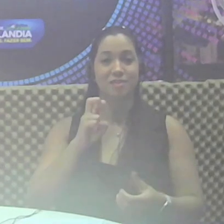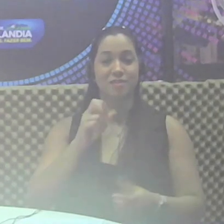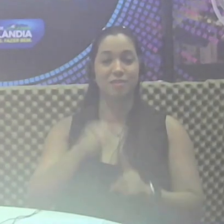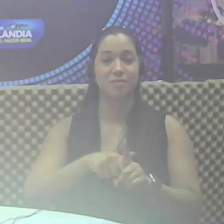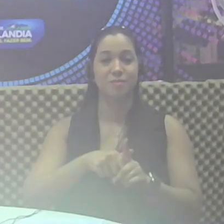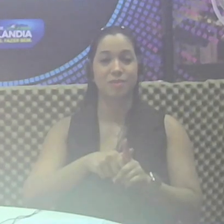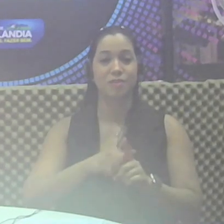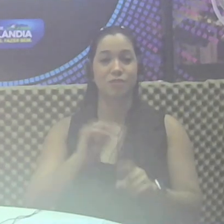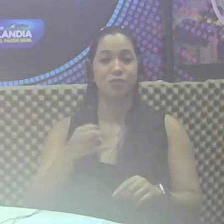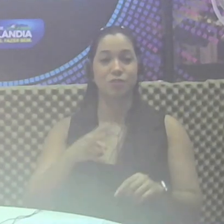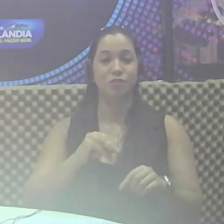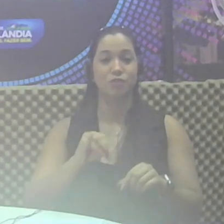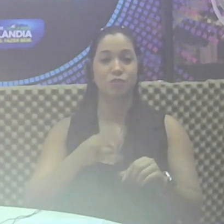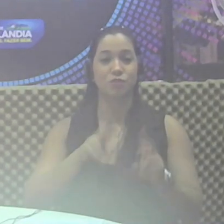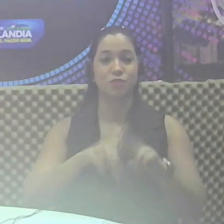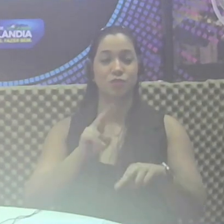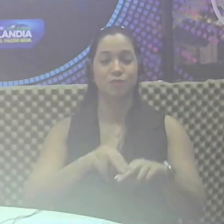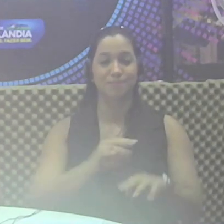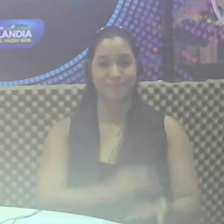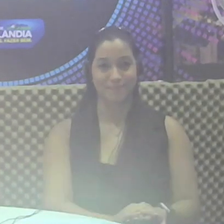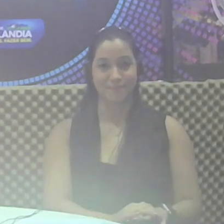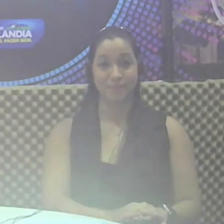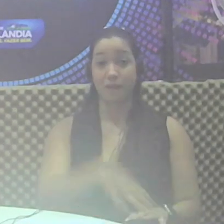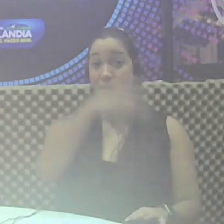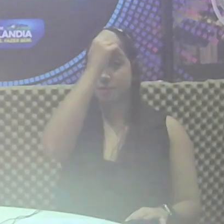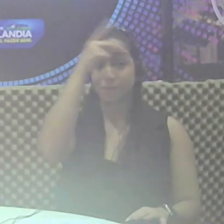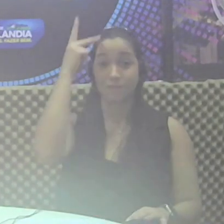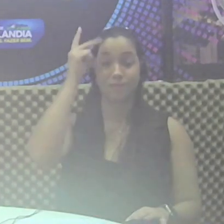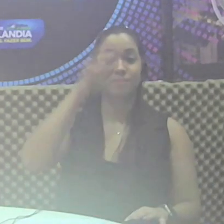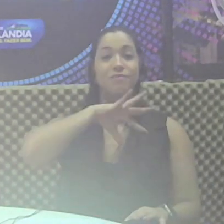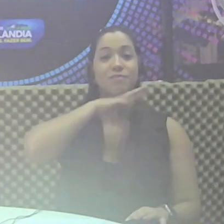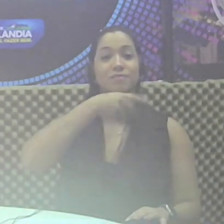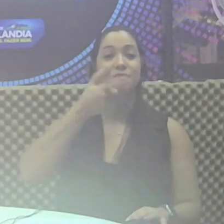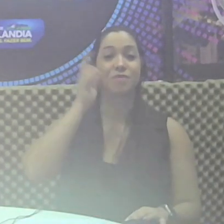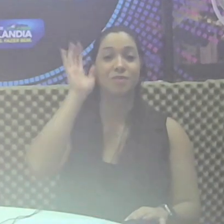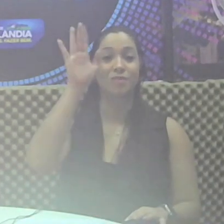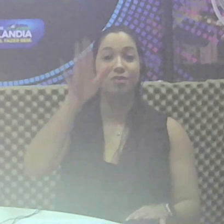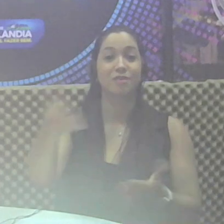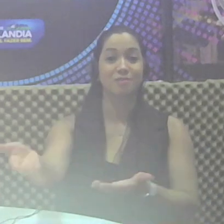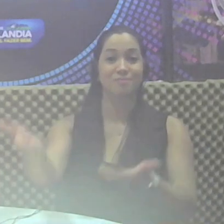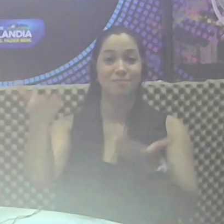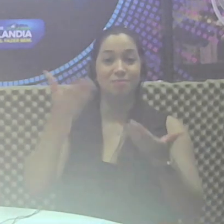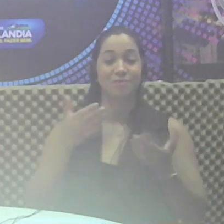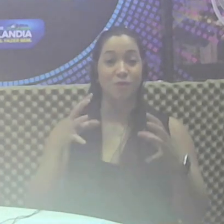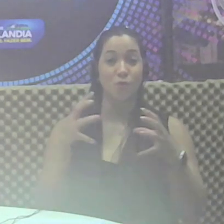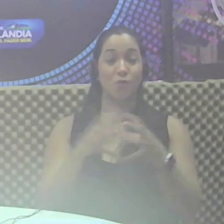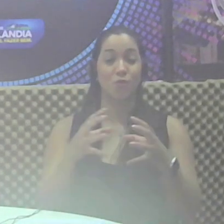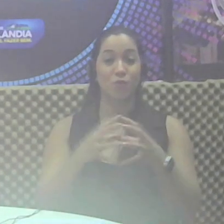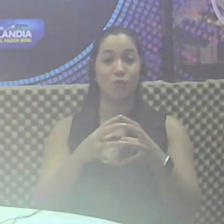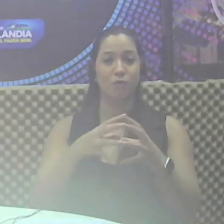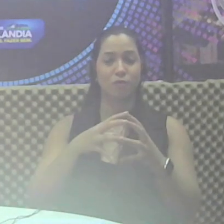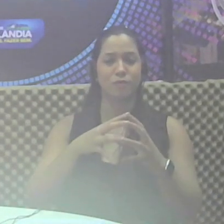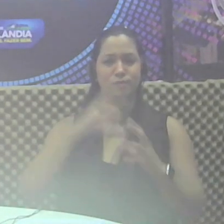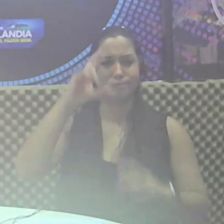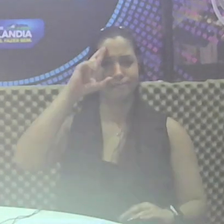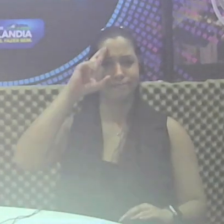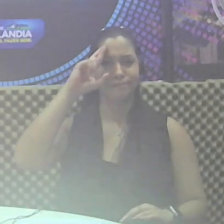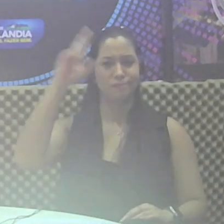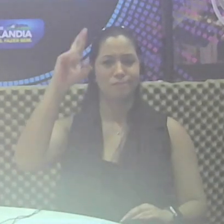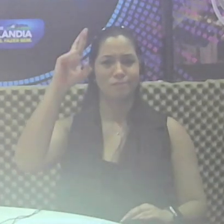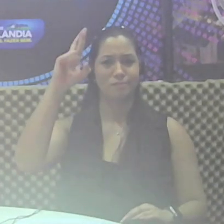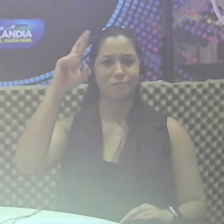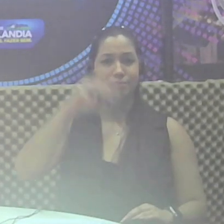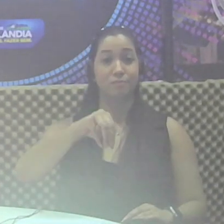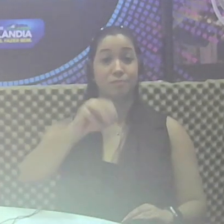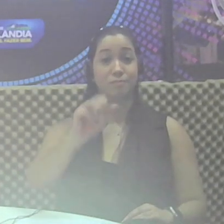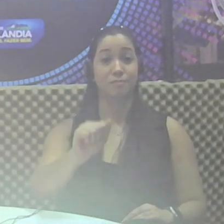junho. O prefeito Adelmo Leão recebeu na tarde de ontem uma comitiva formada por autoridades da República do Mali